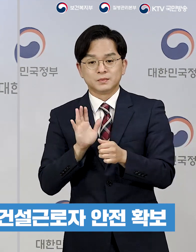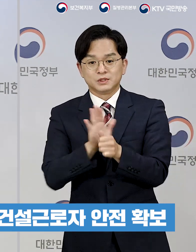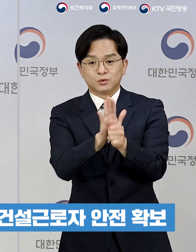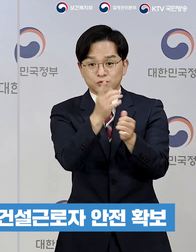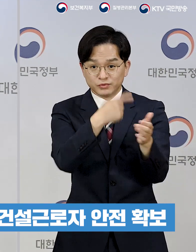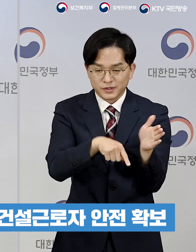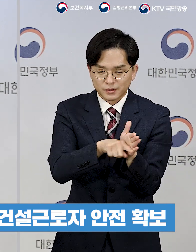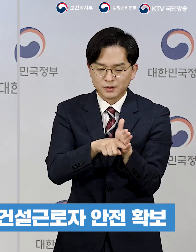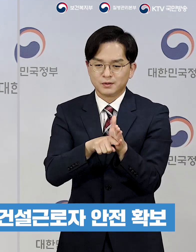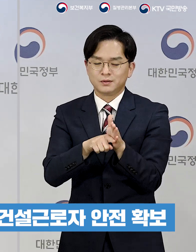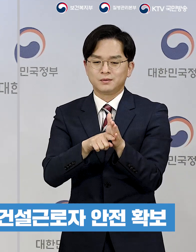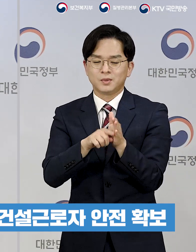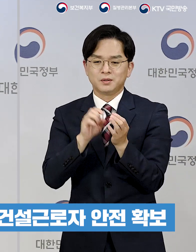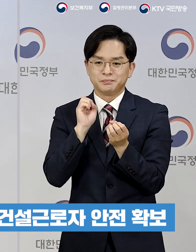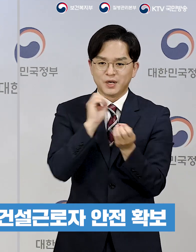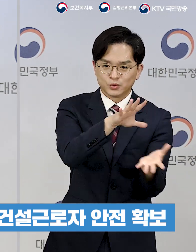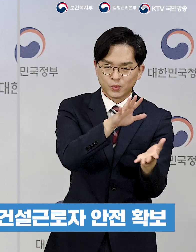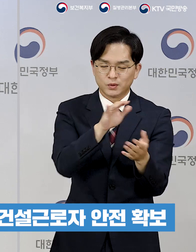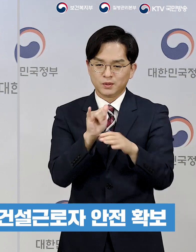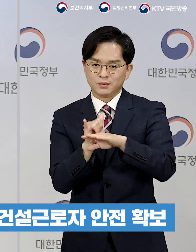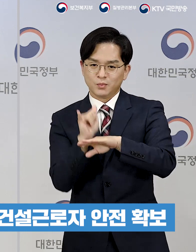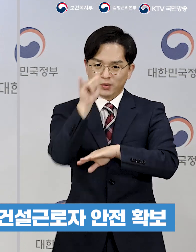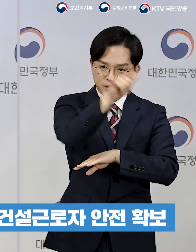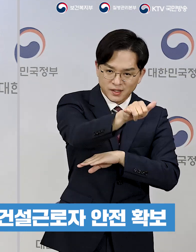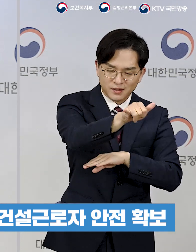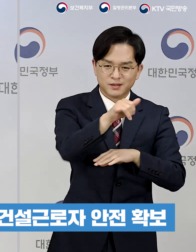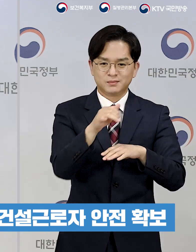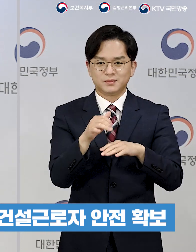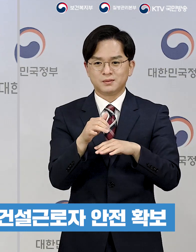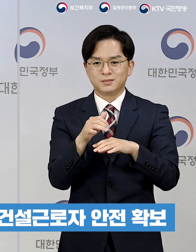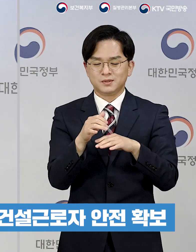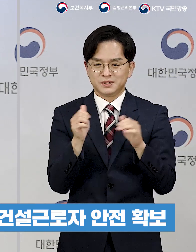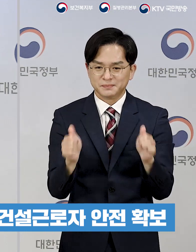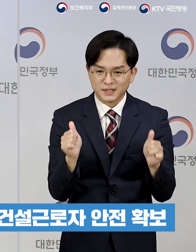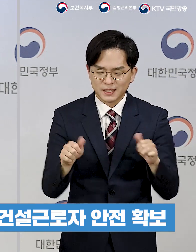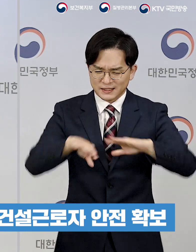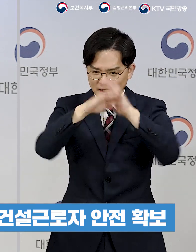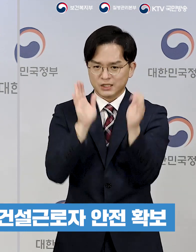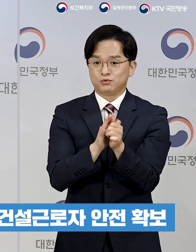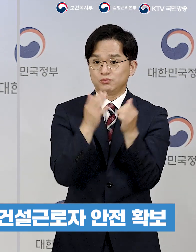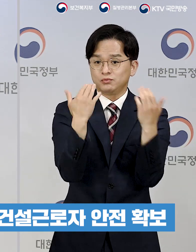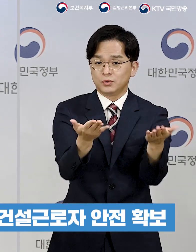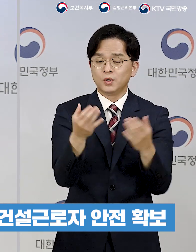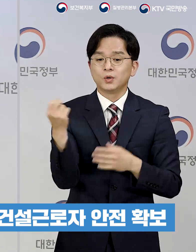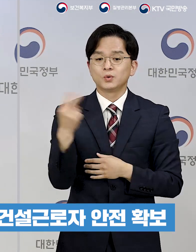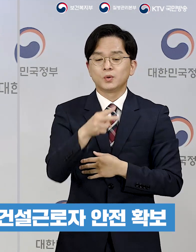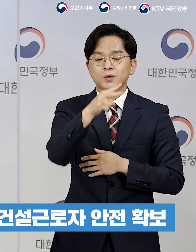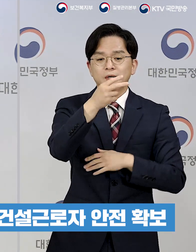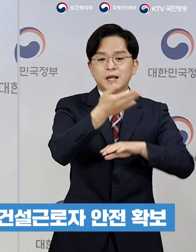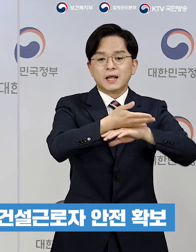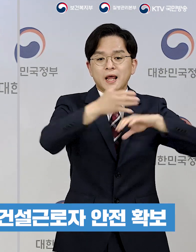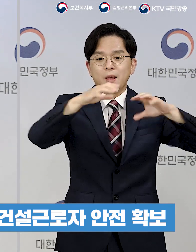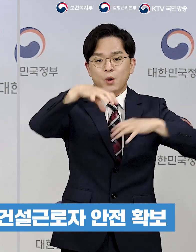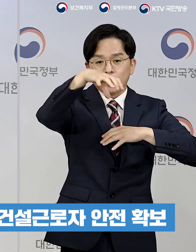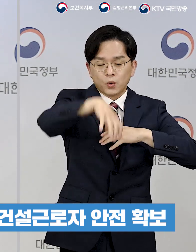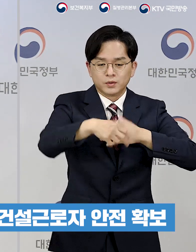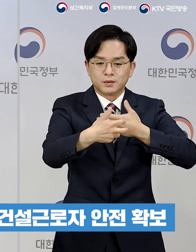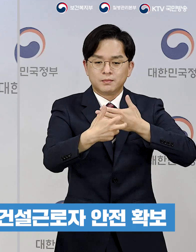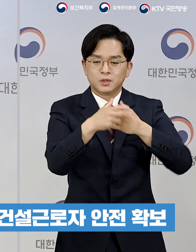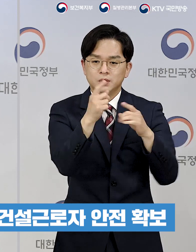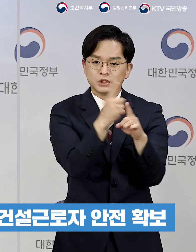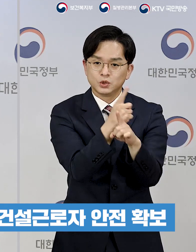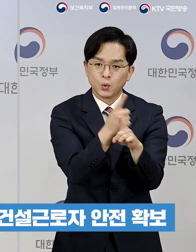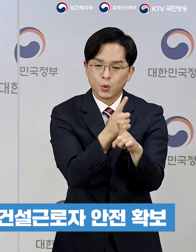파악하여 반출과 배송, 통관 등 전 과정을 지원하고 제외 공간을 통해 현지 병원